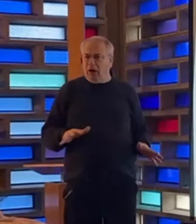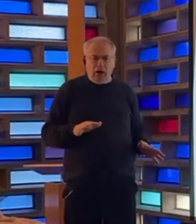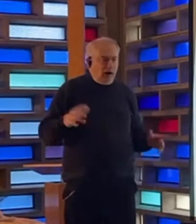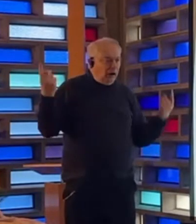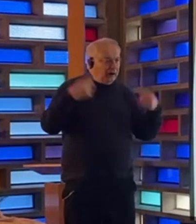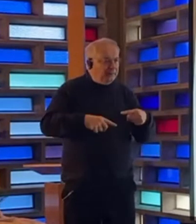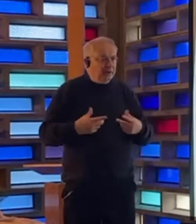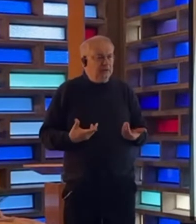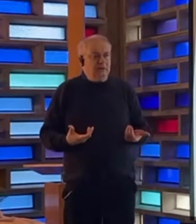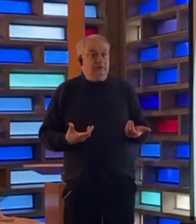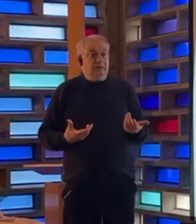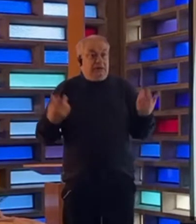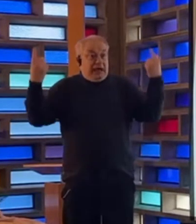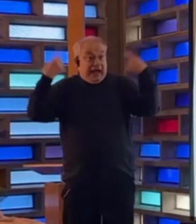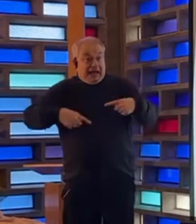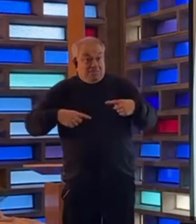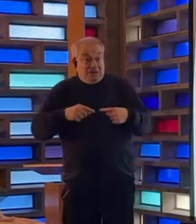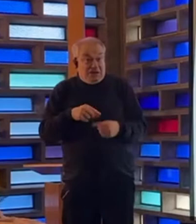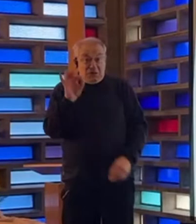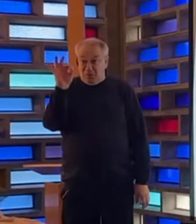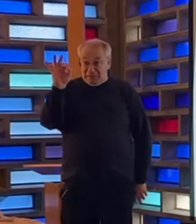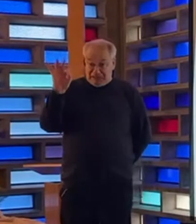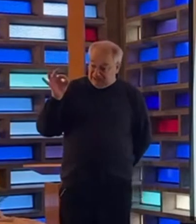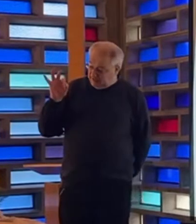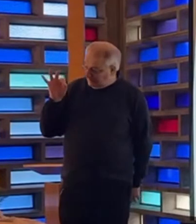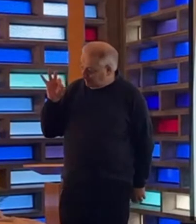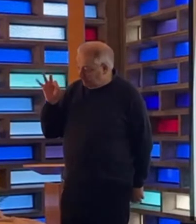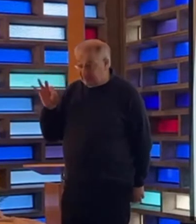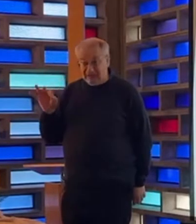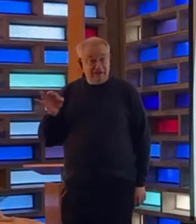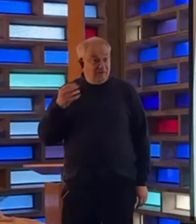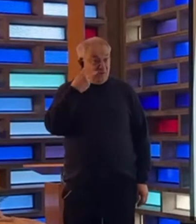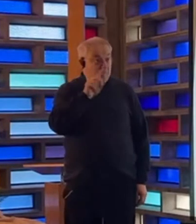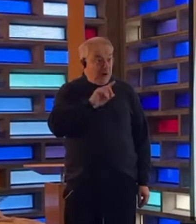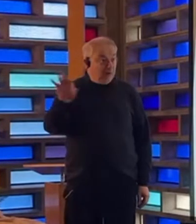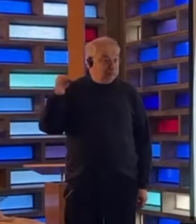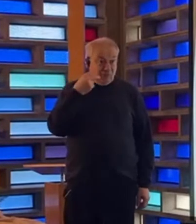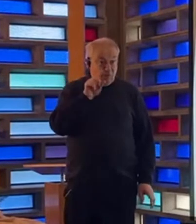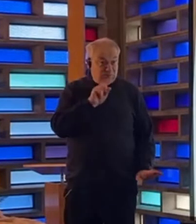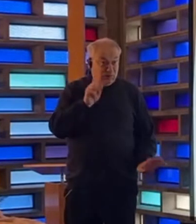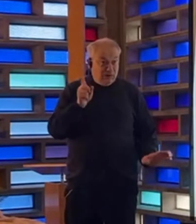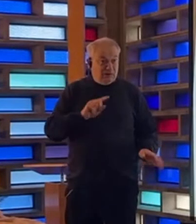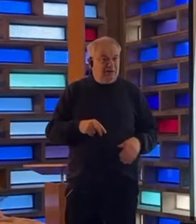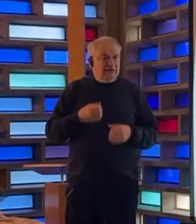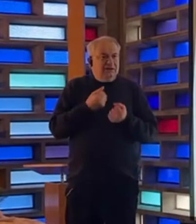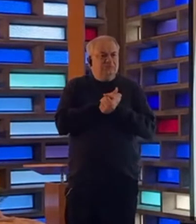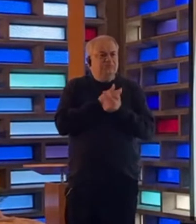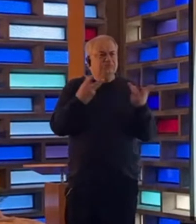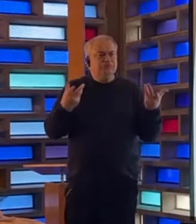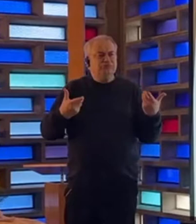Un ennemi tout petit, invisible, qui porte une multitude de